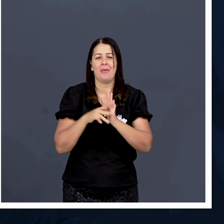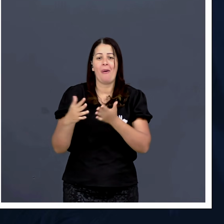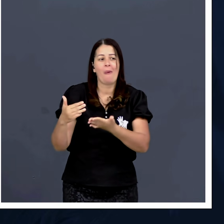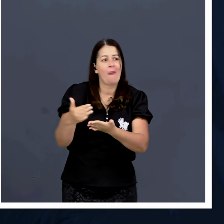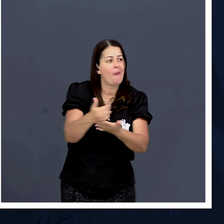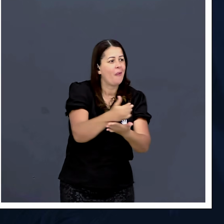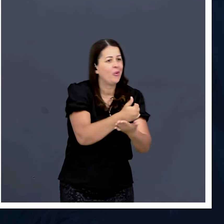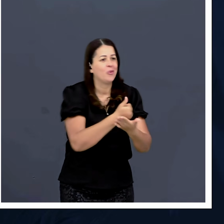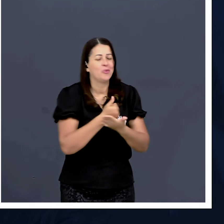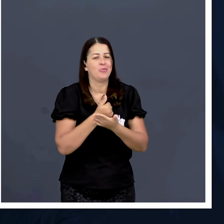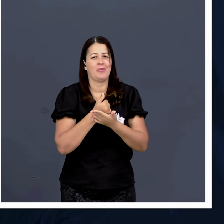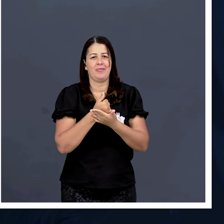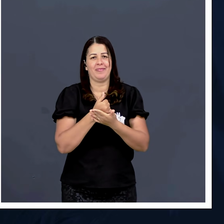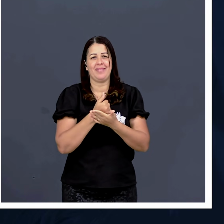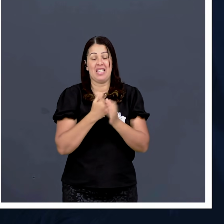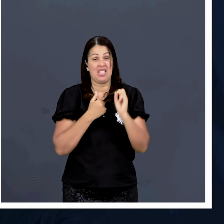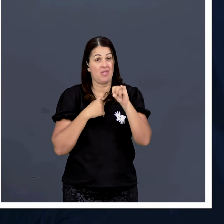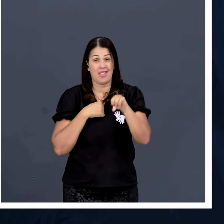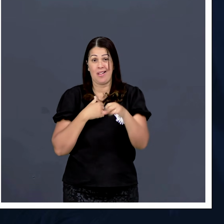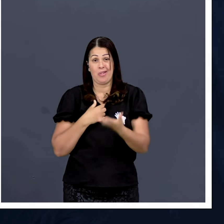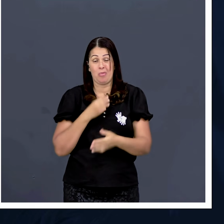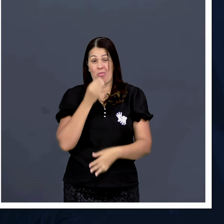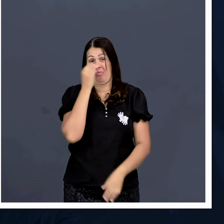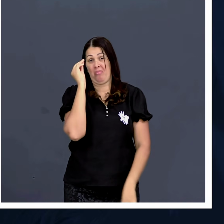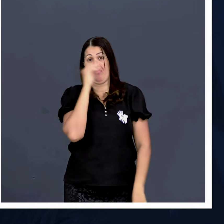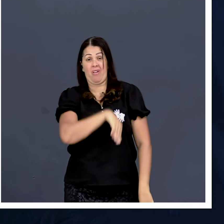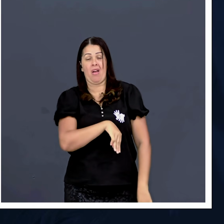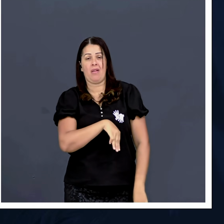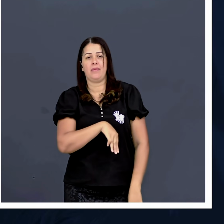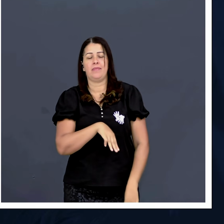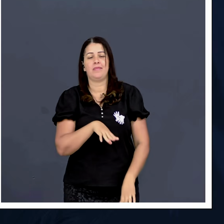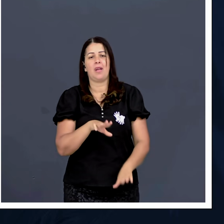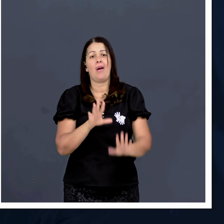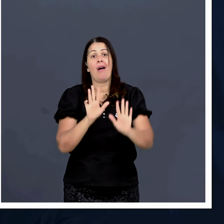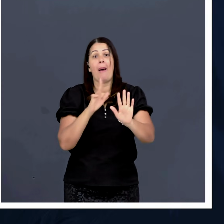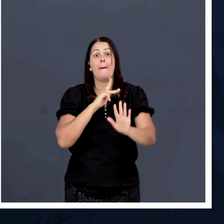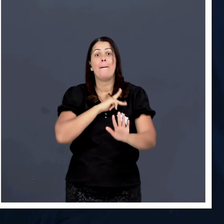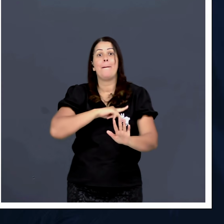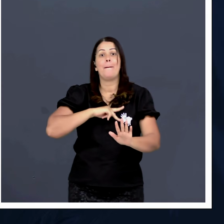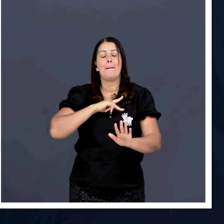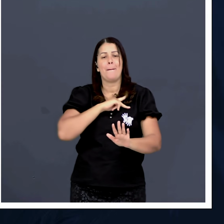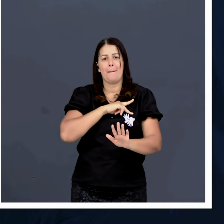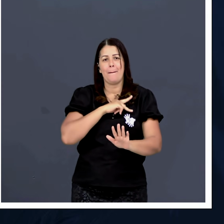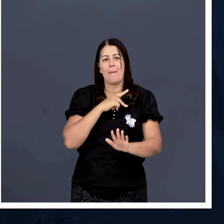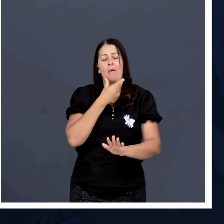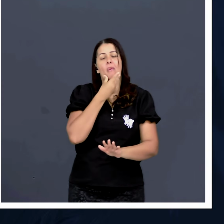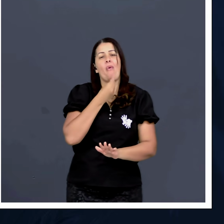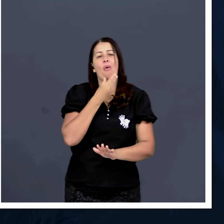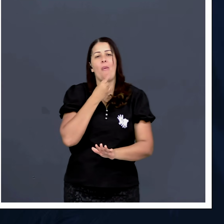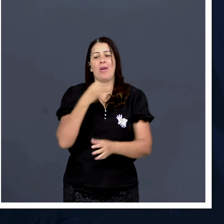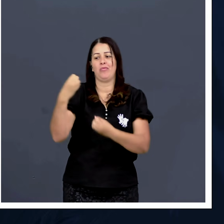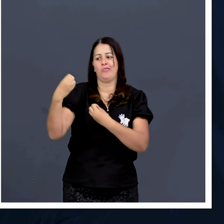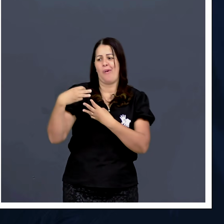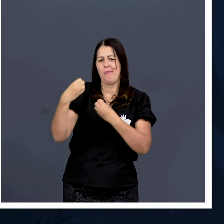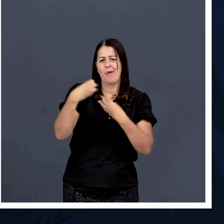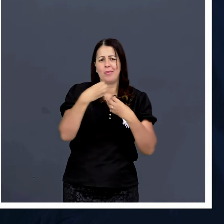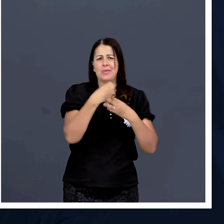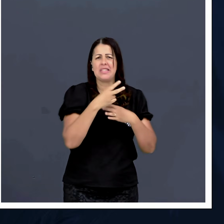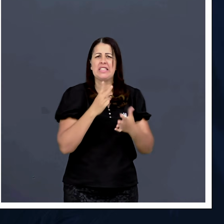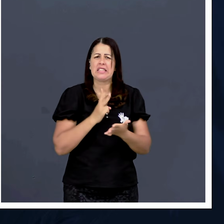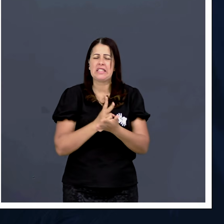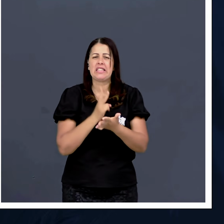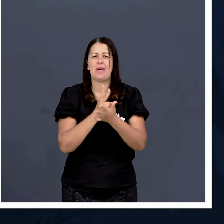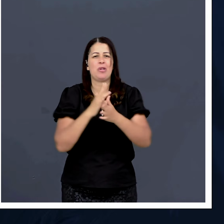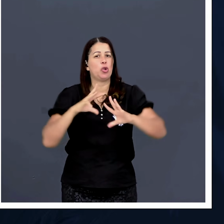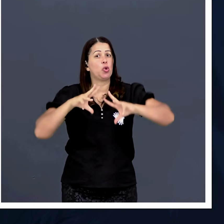não desanimarmos. Meu Deus, Paulo, ele nos ensina, ele nos instrui que todas as